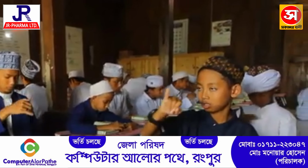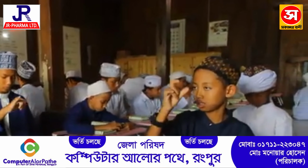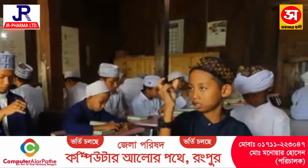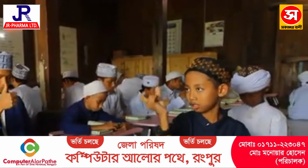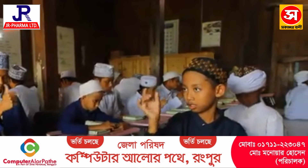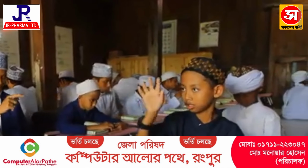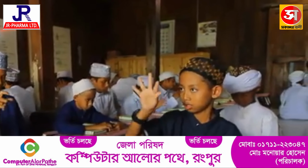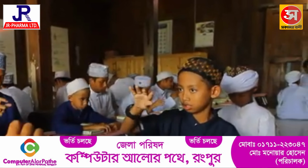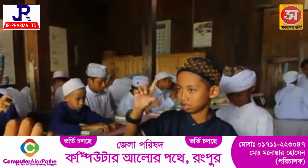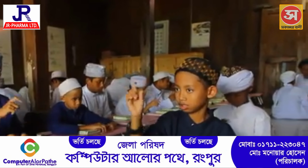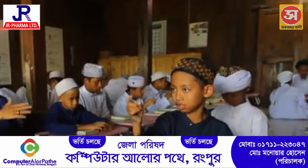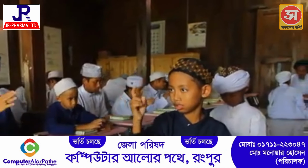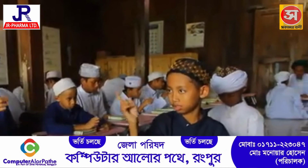করছেন।